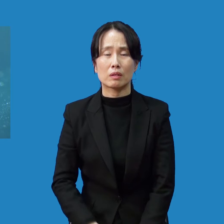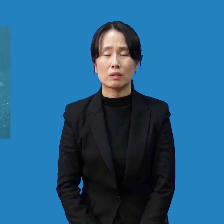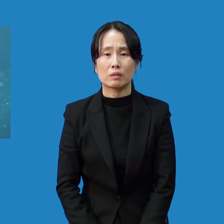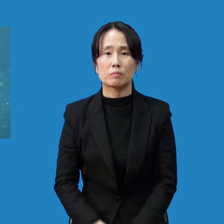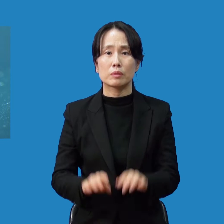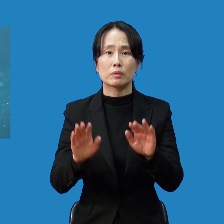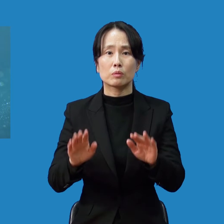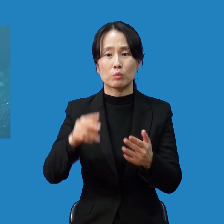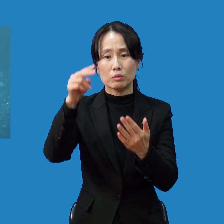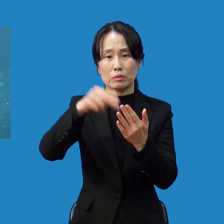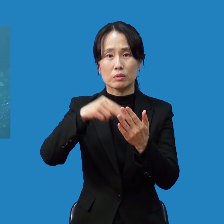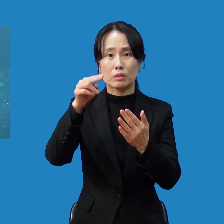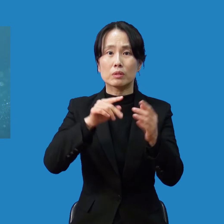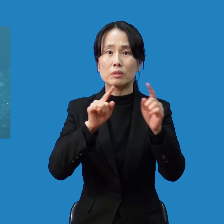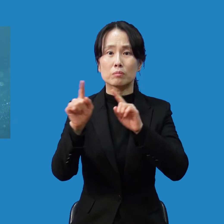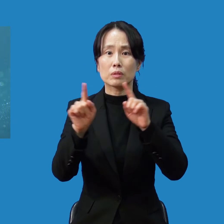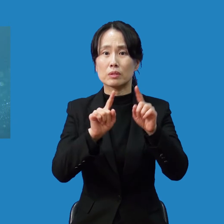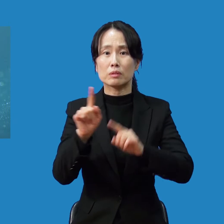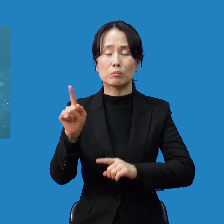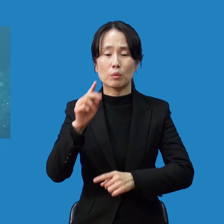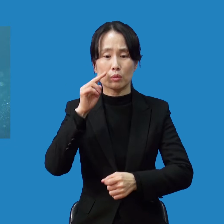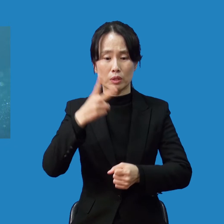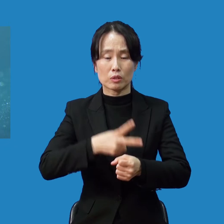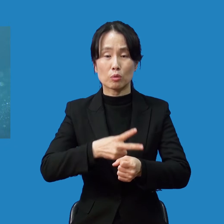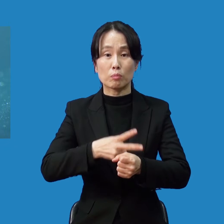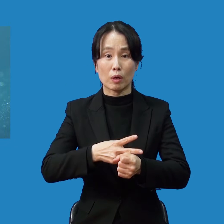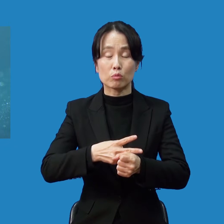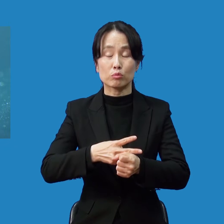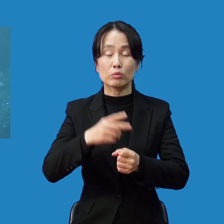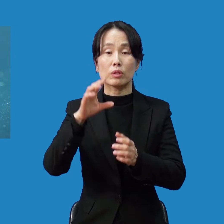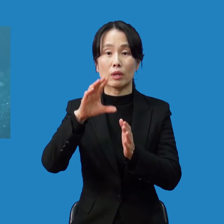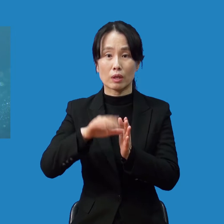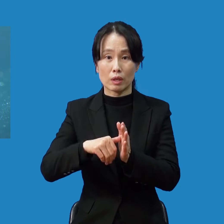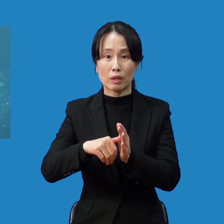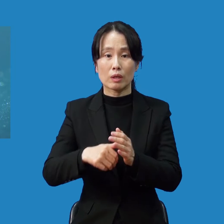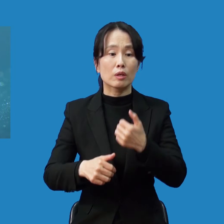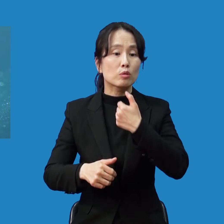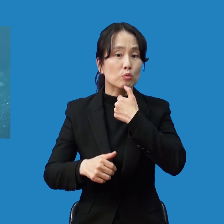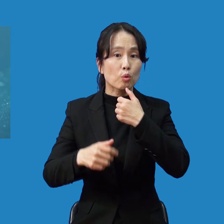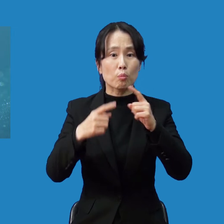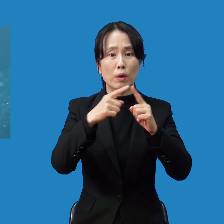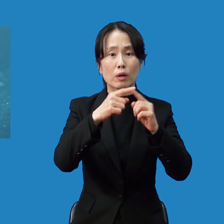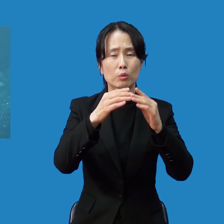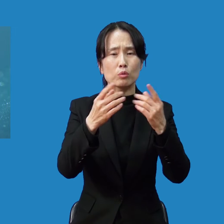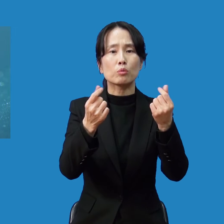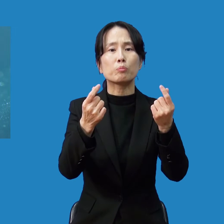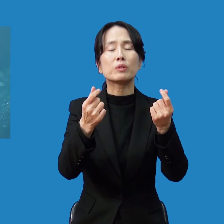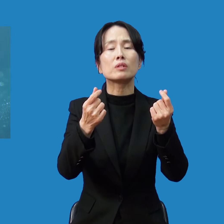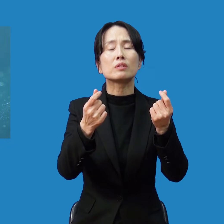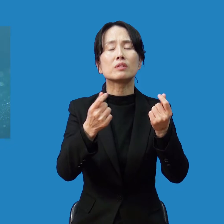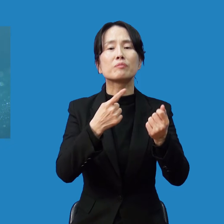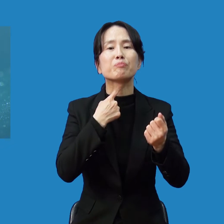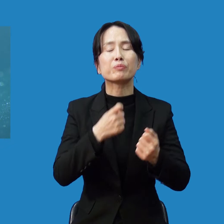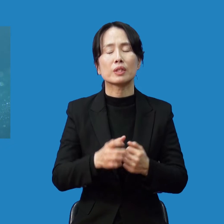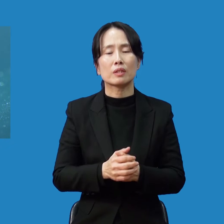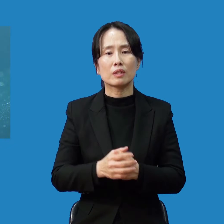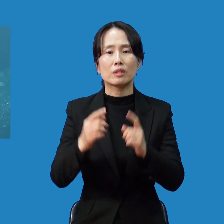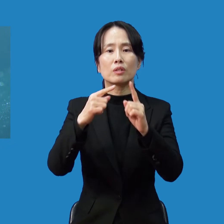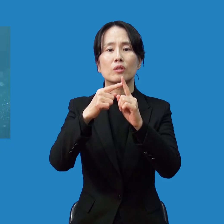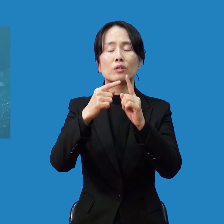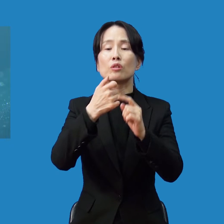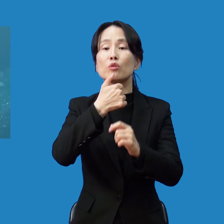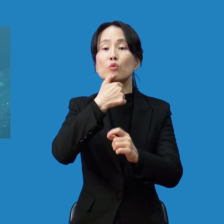우리가 읽은 말씀, 사도 바울 당시에 로마 교회도 그 비슷한 문제가 있었습니다. 로마 교회